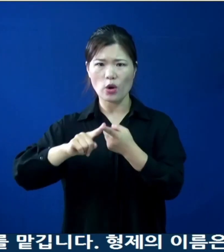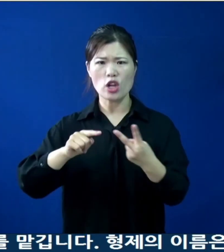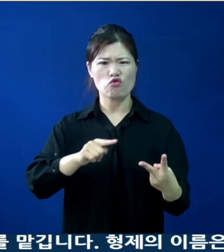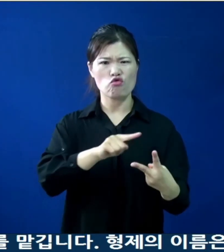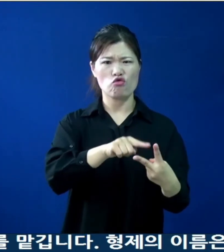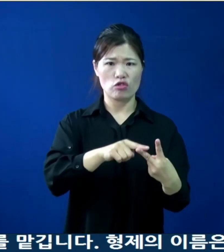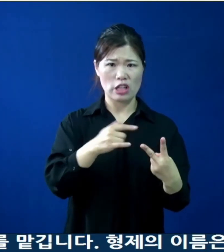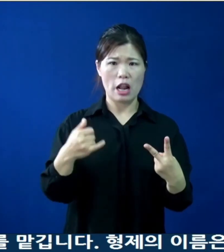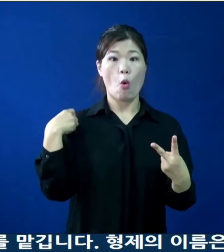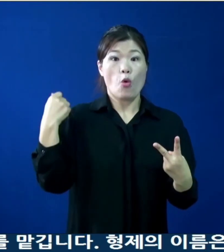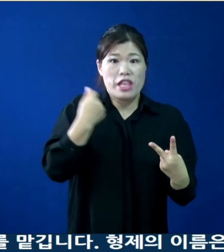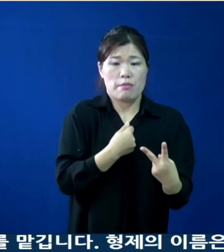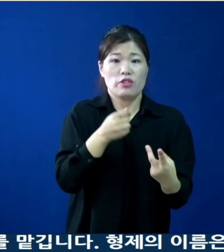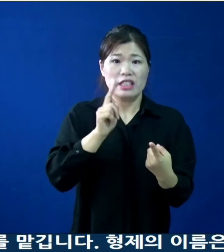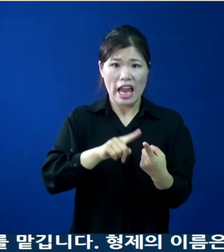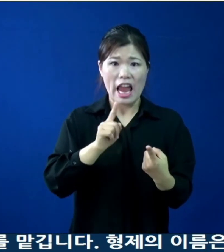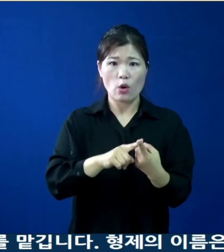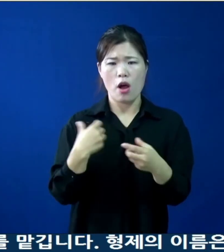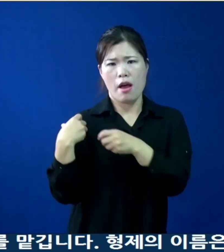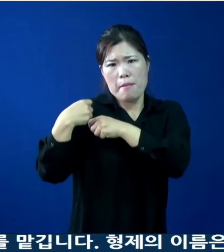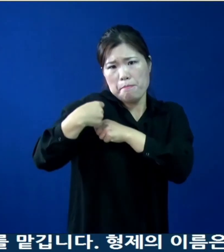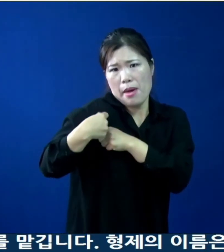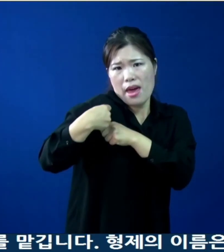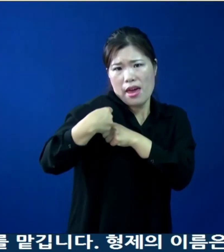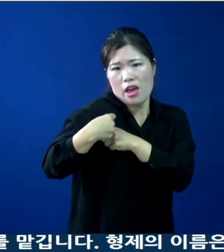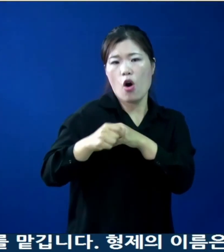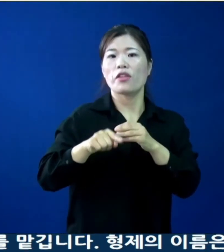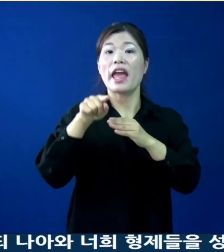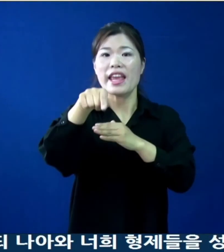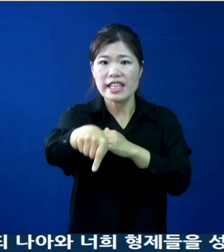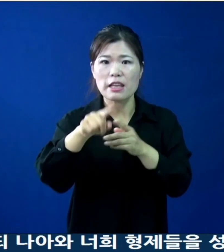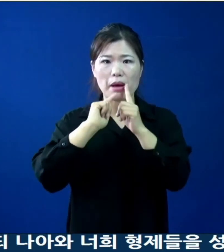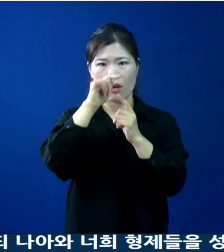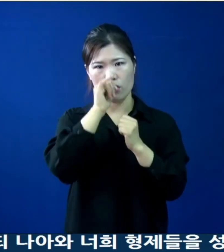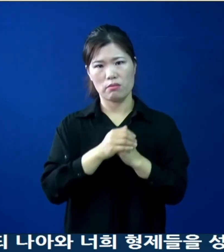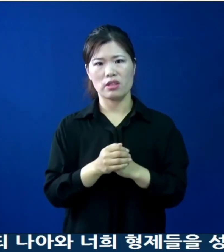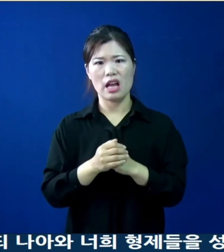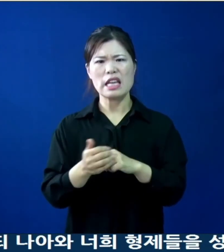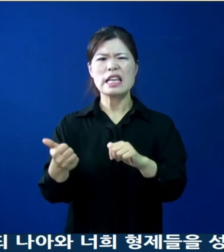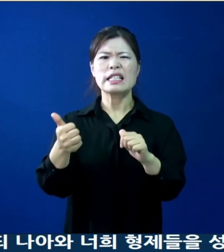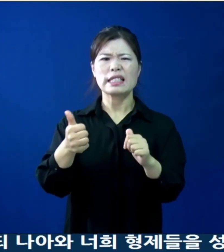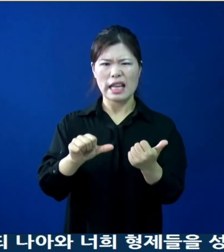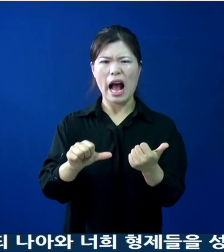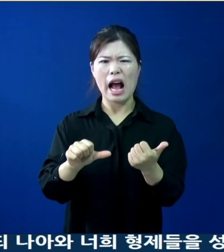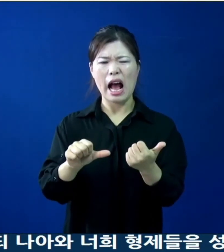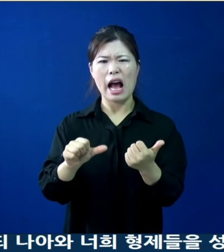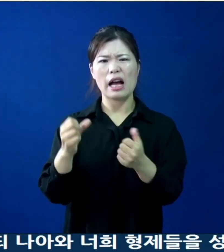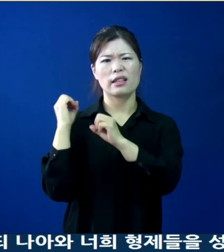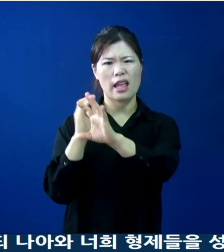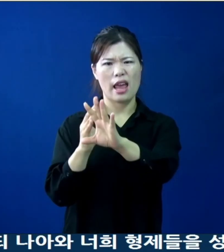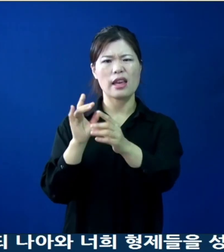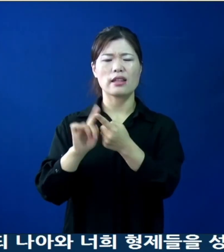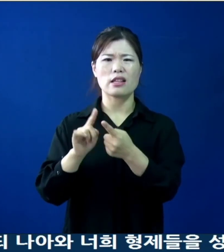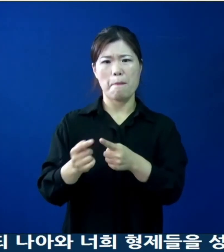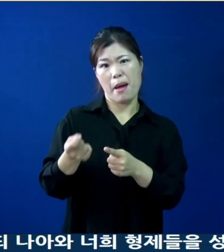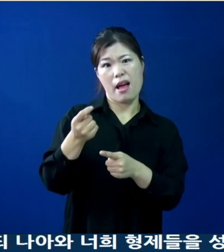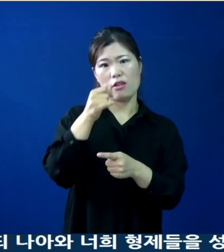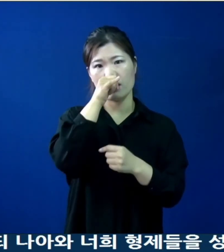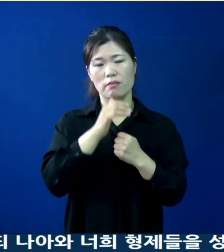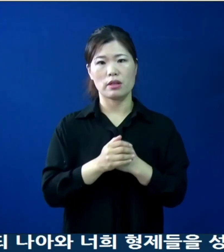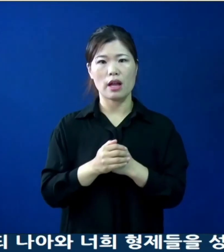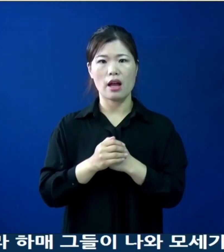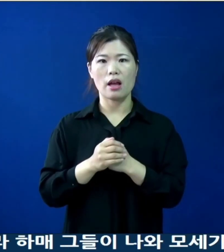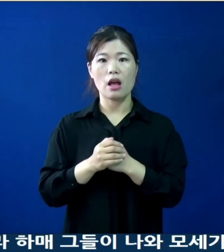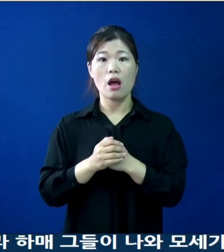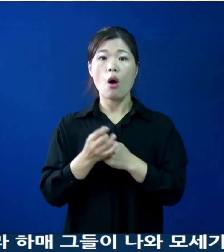옷 입은 채로 진영 밖으로 메어 내니 이 장례가 급속도로 진행됐다는 겁니다. 원래 장례는 이렇게 빨리